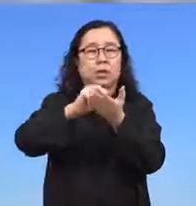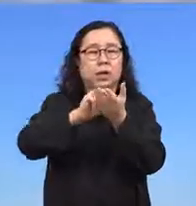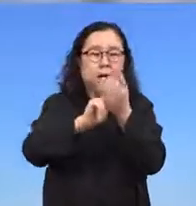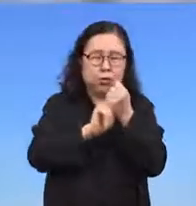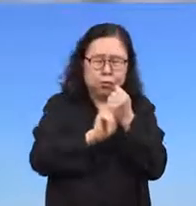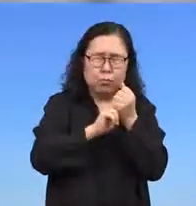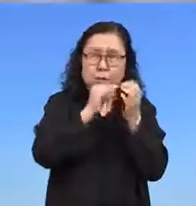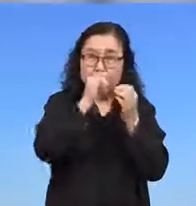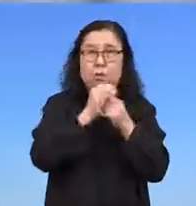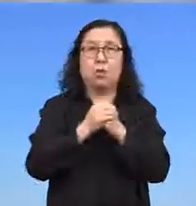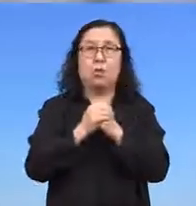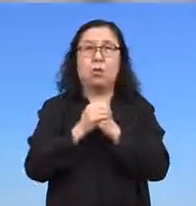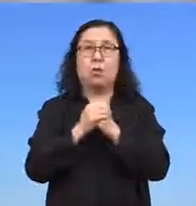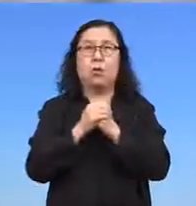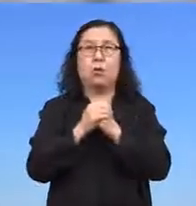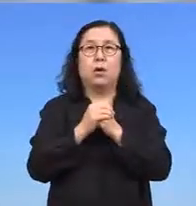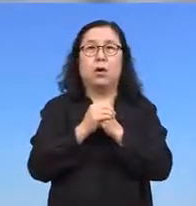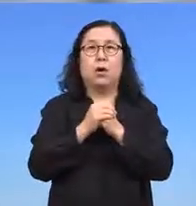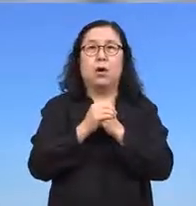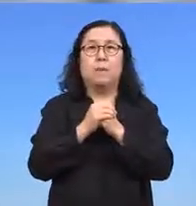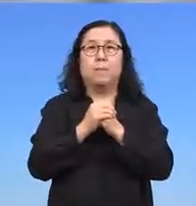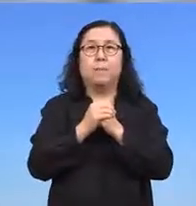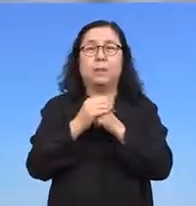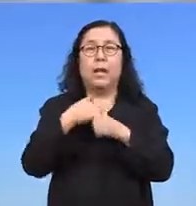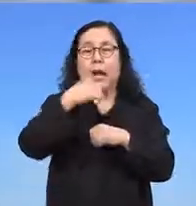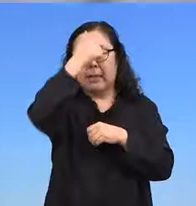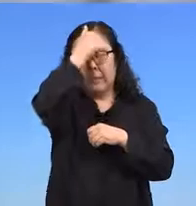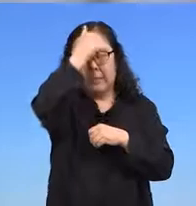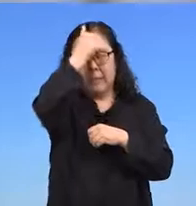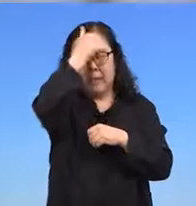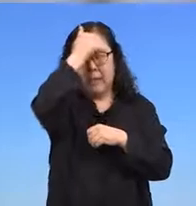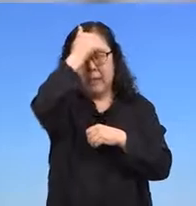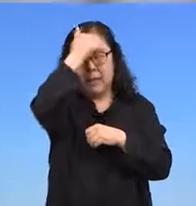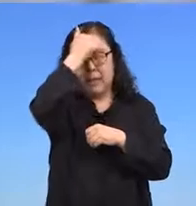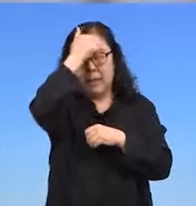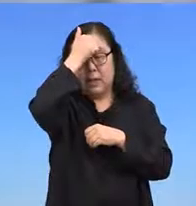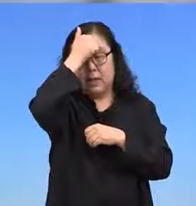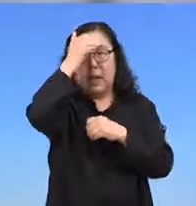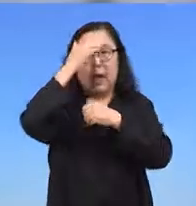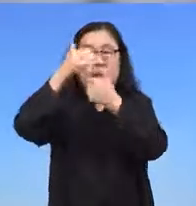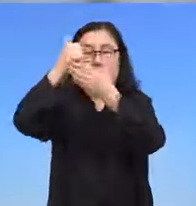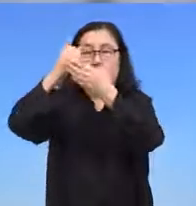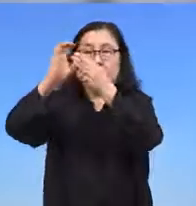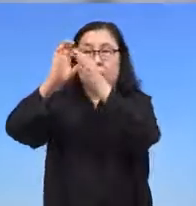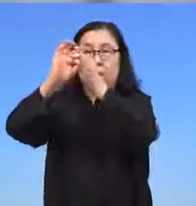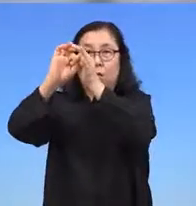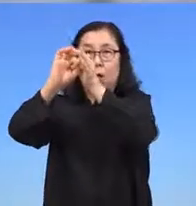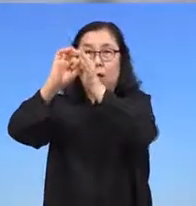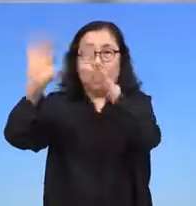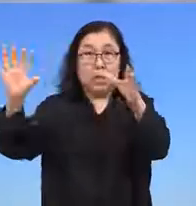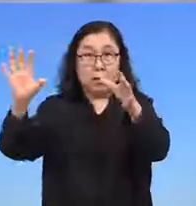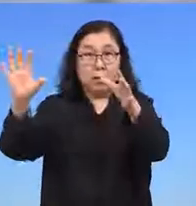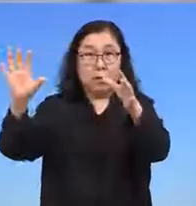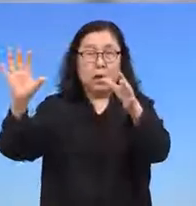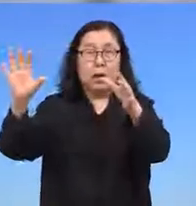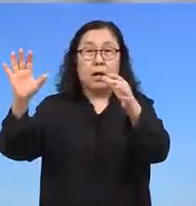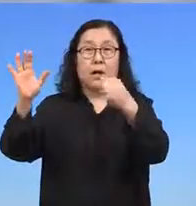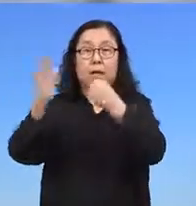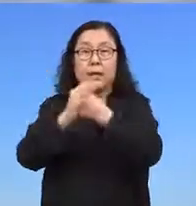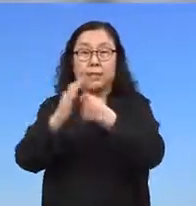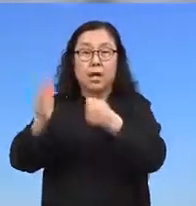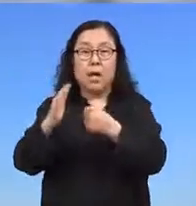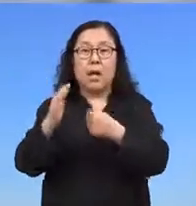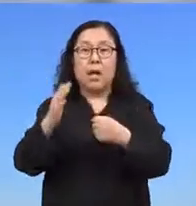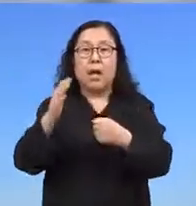여러분, 그렇게 내 뼈 중에 뼈요 살 중에 살이요 그렇게 좋아했던 아담이 하나님과의 관계가 깨지고 나니까 당신이